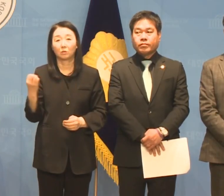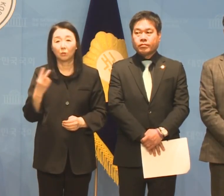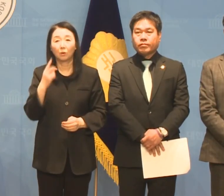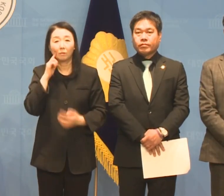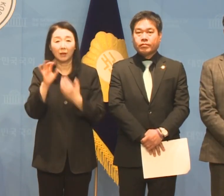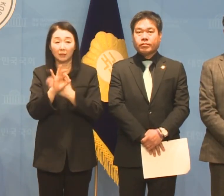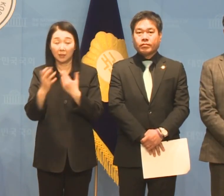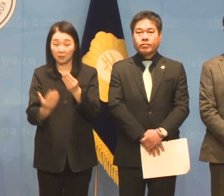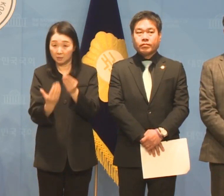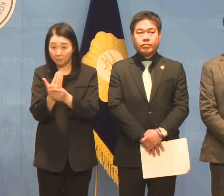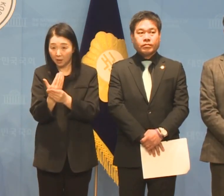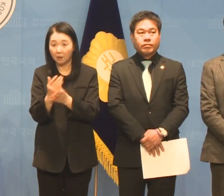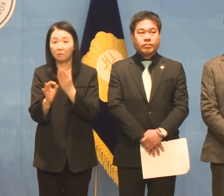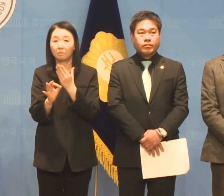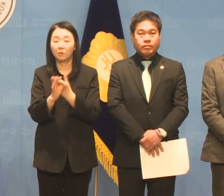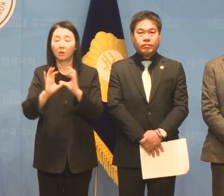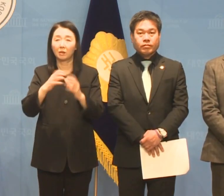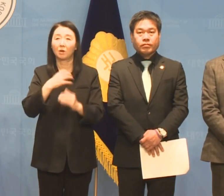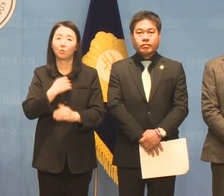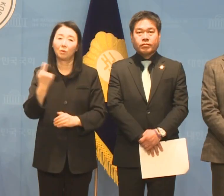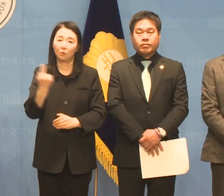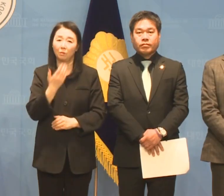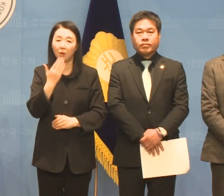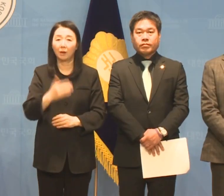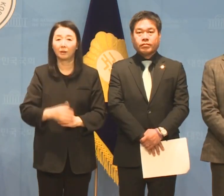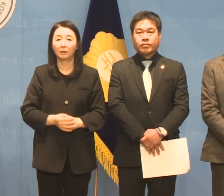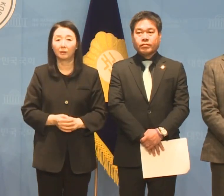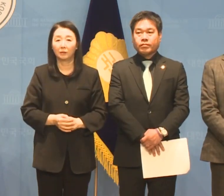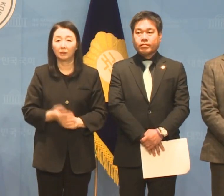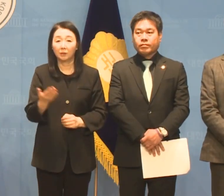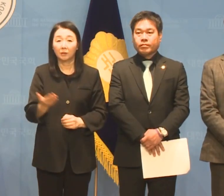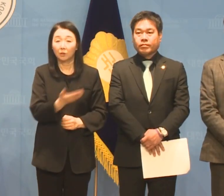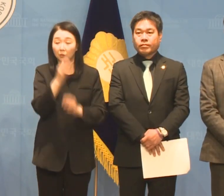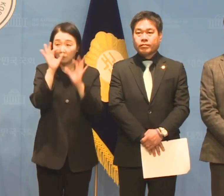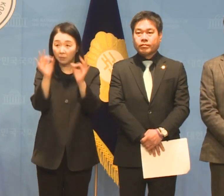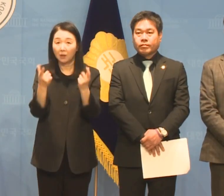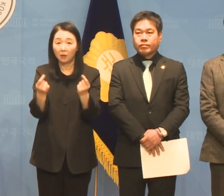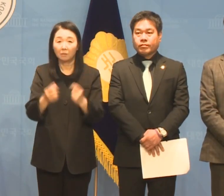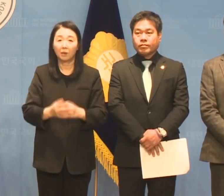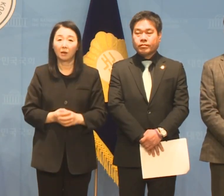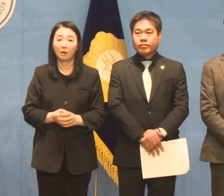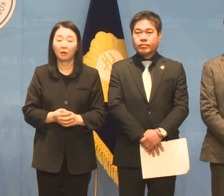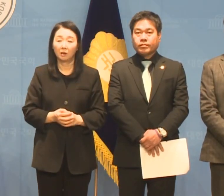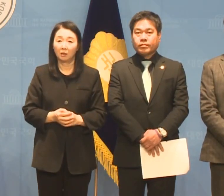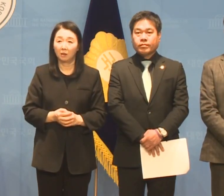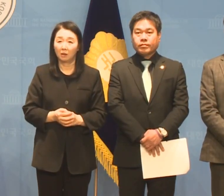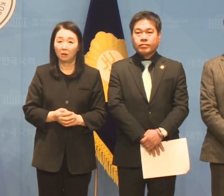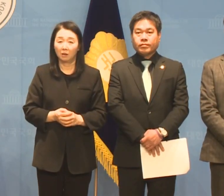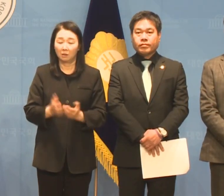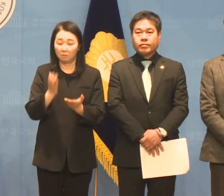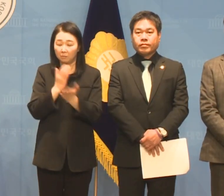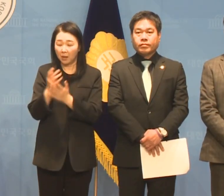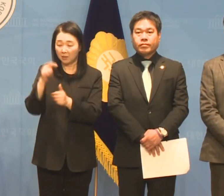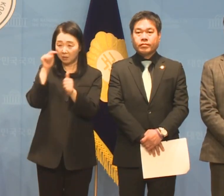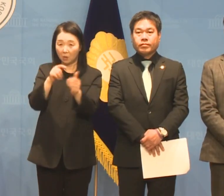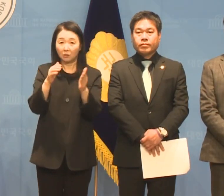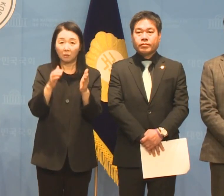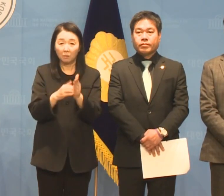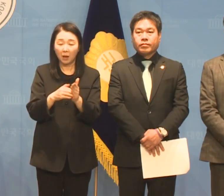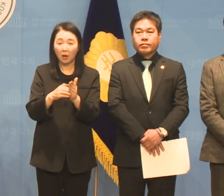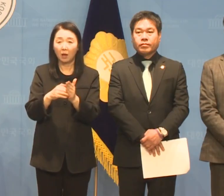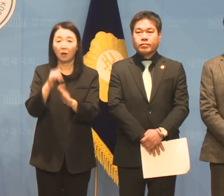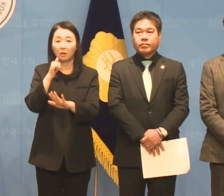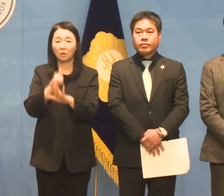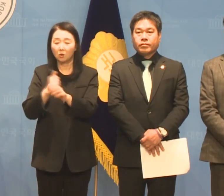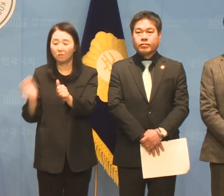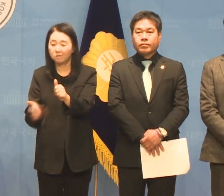일들이 실행된다면 국가적인 위기가 다가올 것입니다. 여러분들은 보셨습니다. 부당한 명령 혹은 부당한 선전선동으로